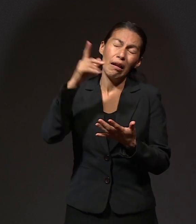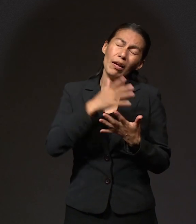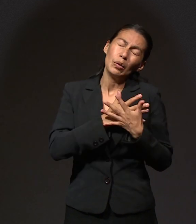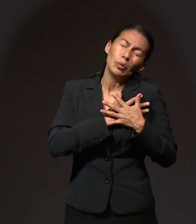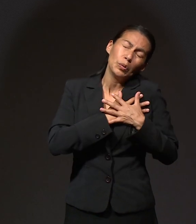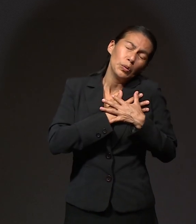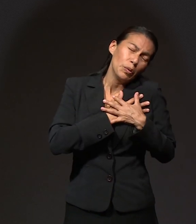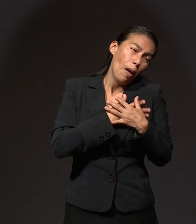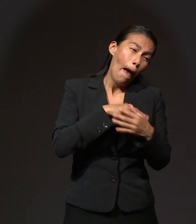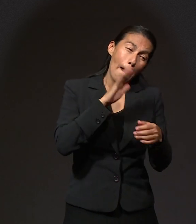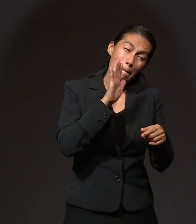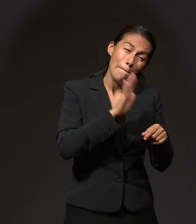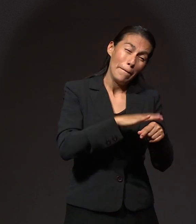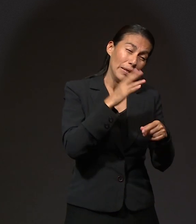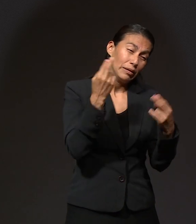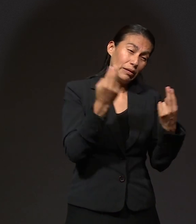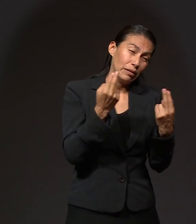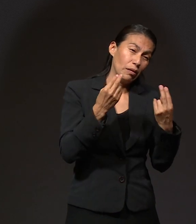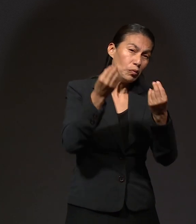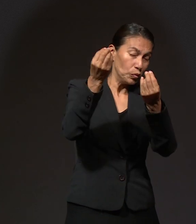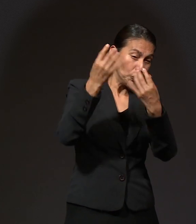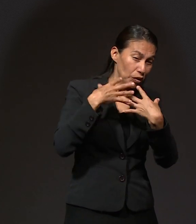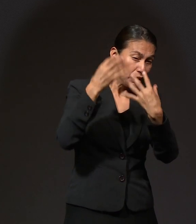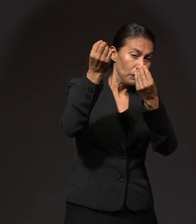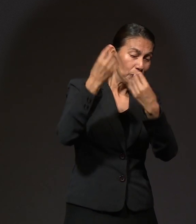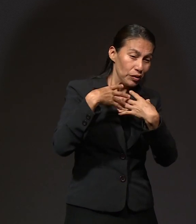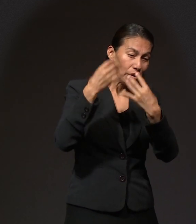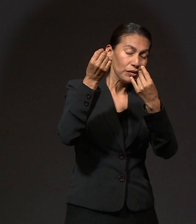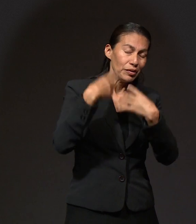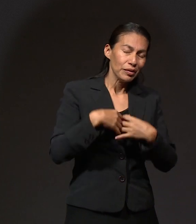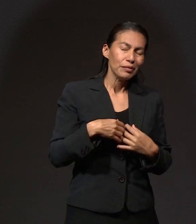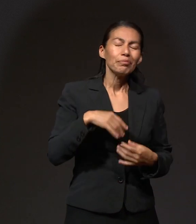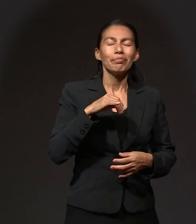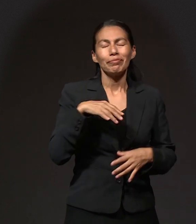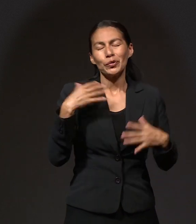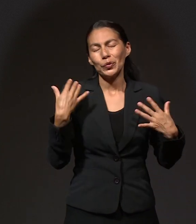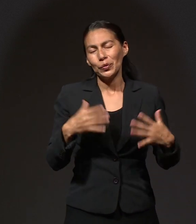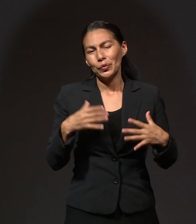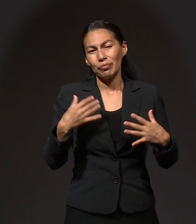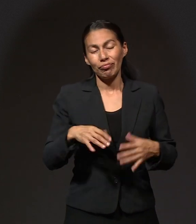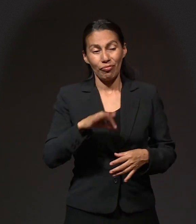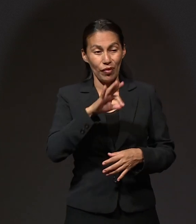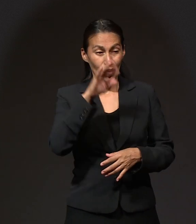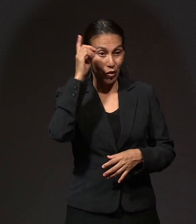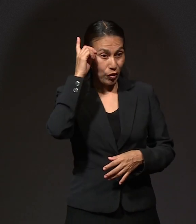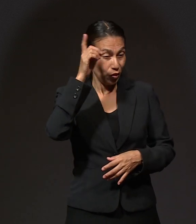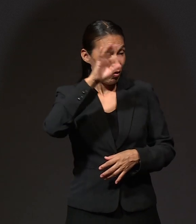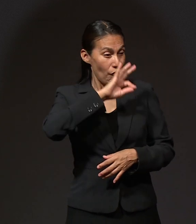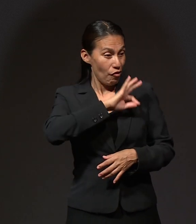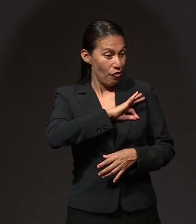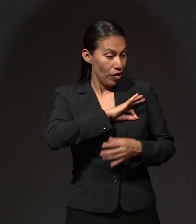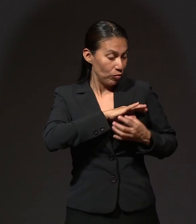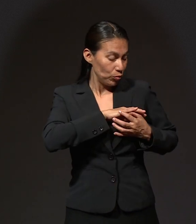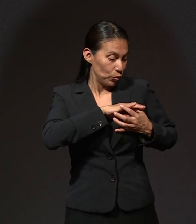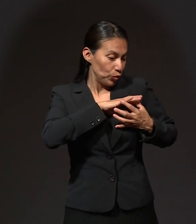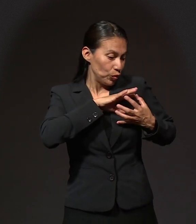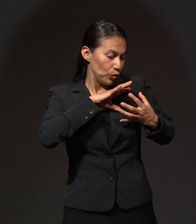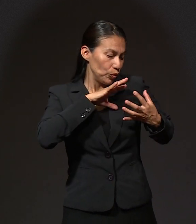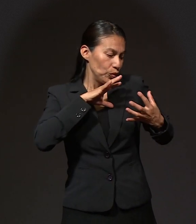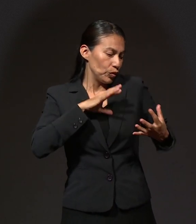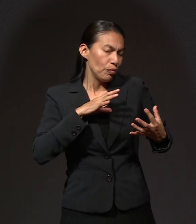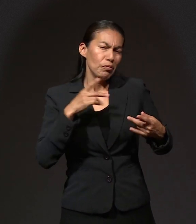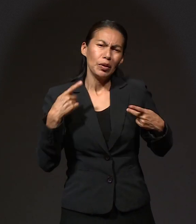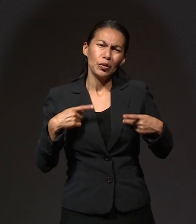más de lo que pedimos, entendemos. Según el poder que actúa en esa fe que Dios infunde en cada